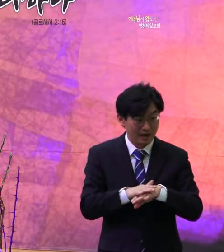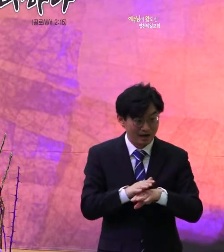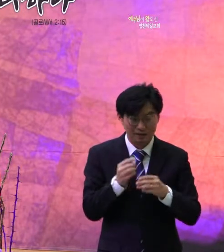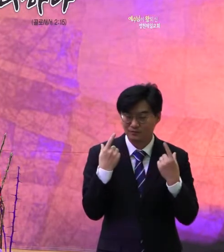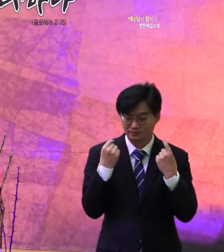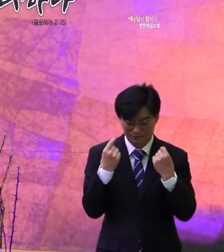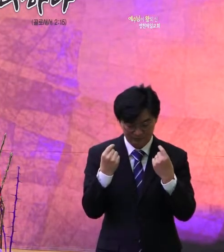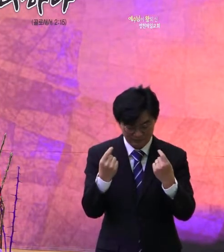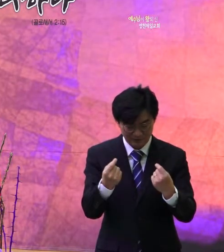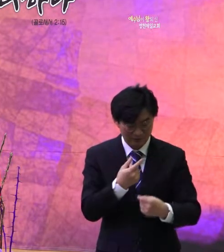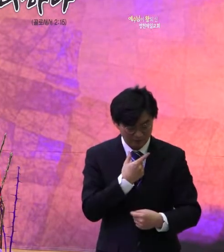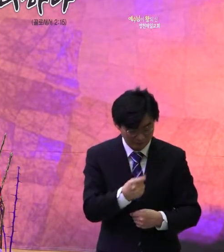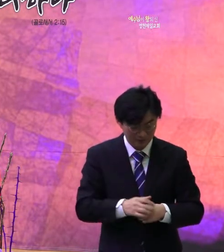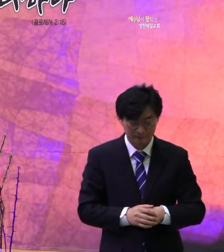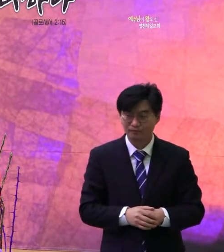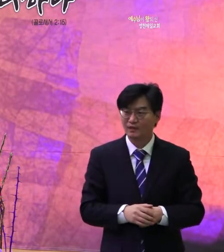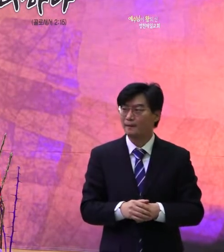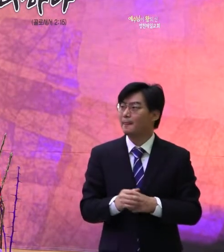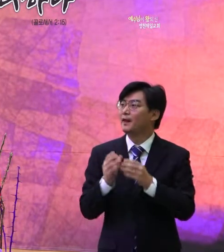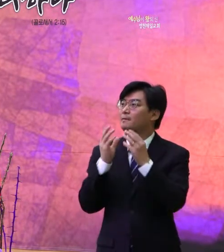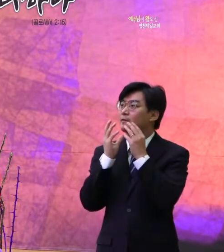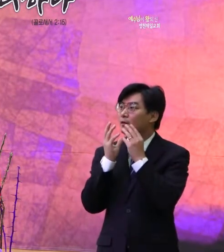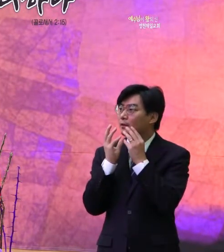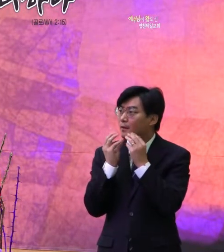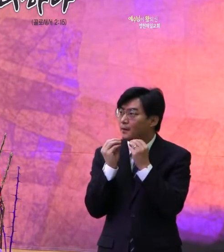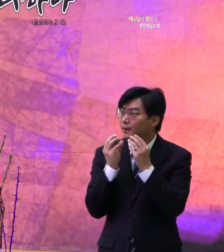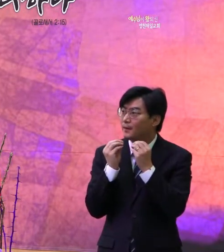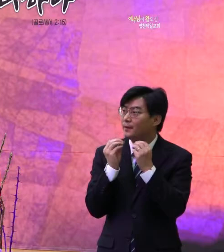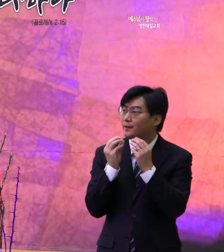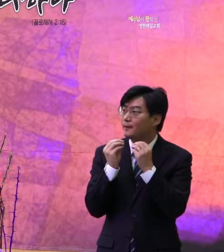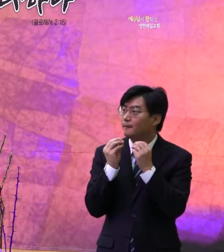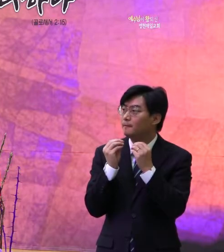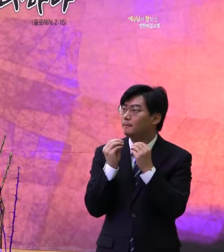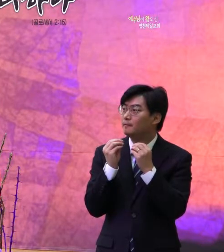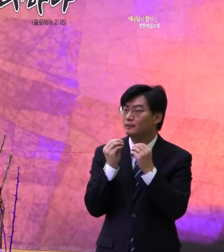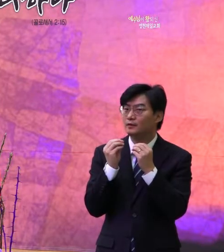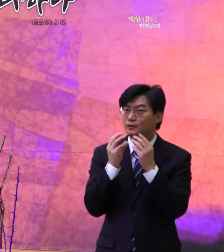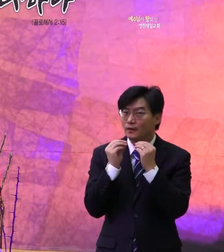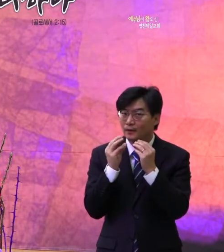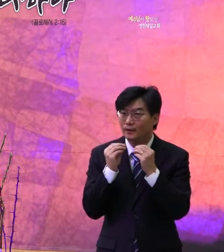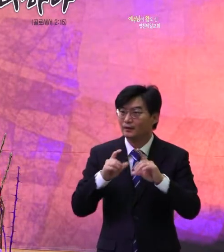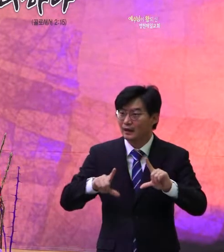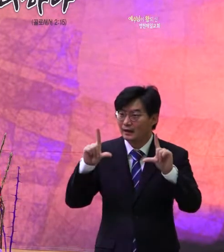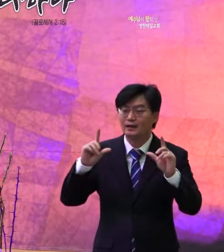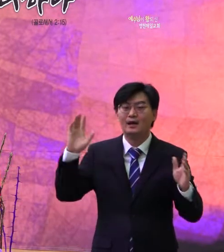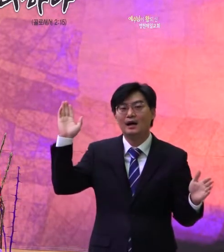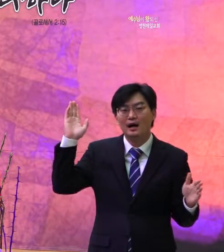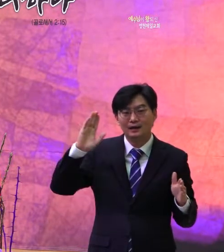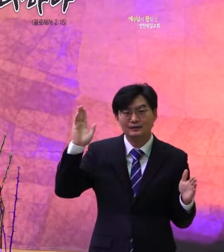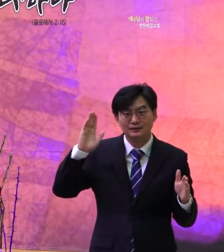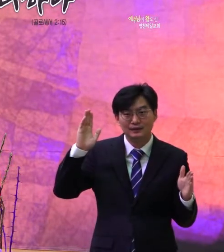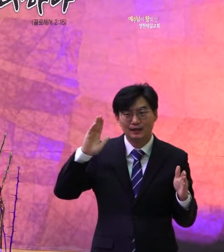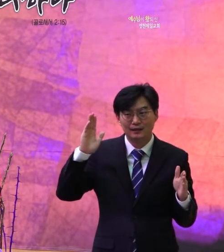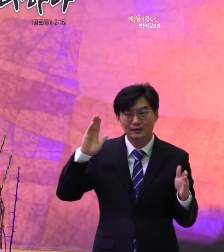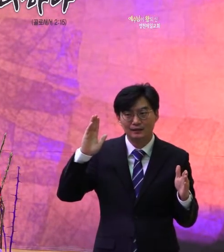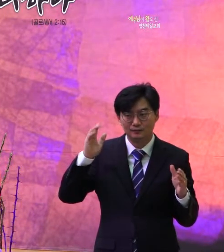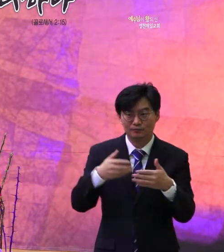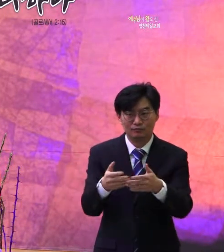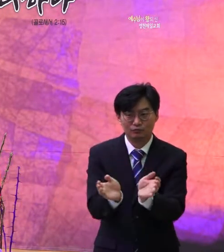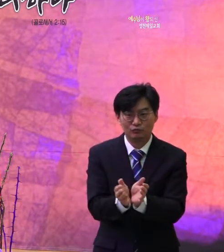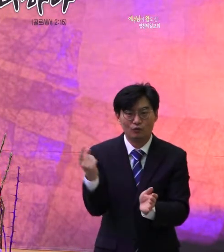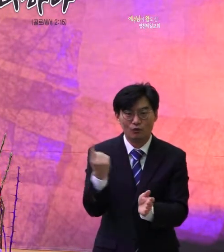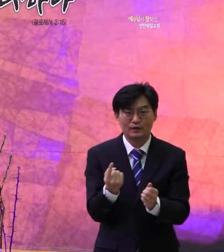학교가 주관을 하게 되는데요. 토요일은 자녀 축복 기도를 하겠습니다. 우리 어린 자녀들 또 학생